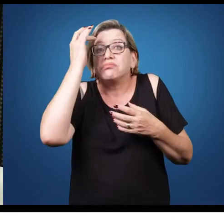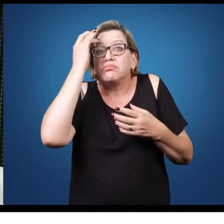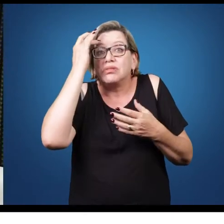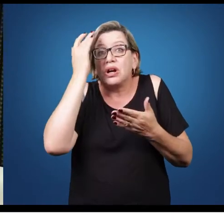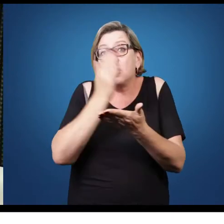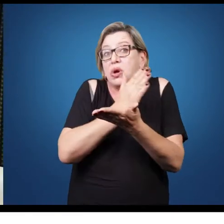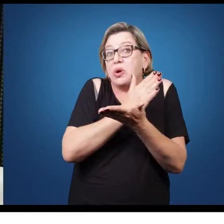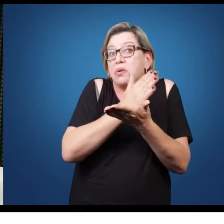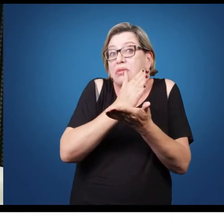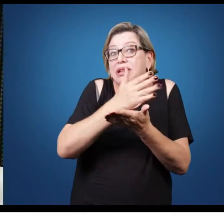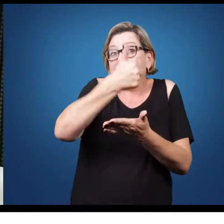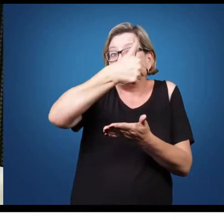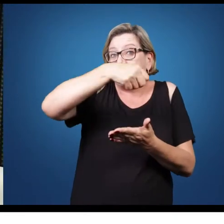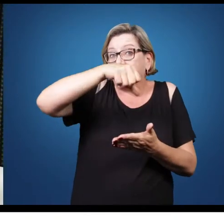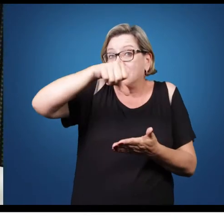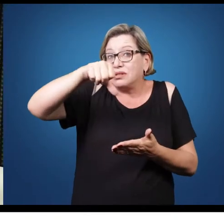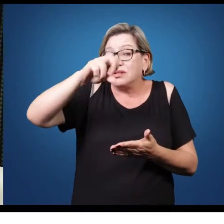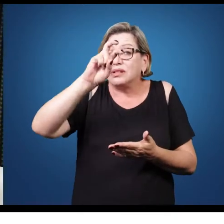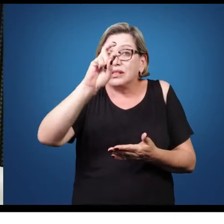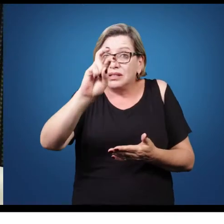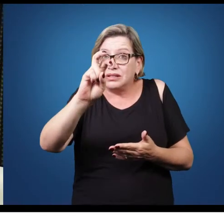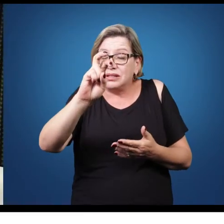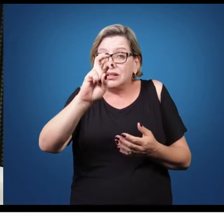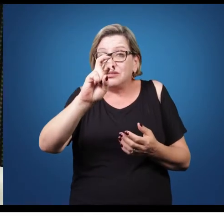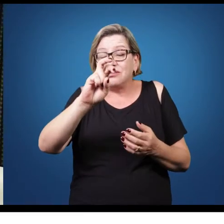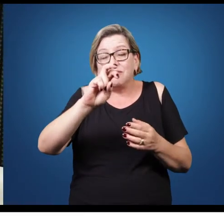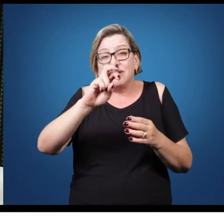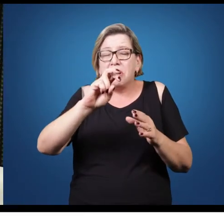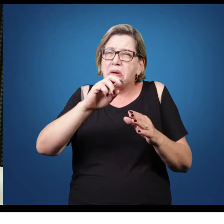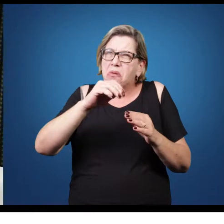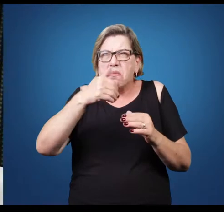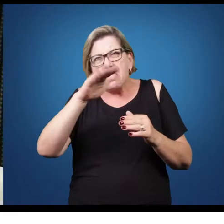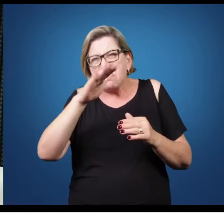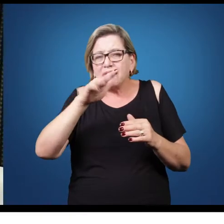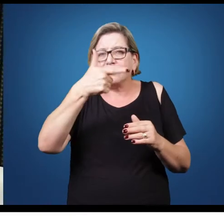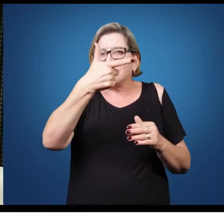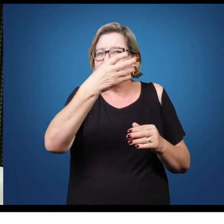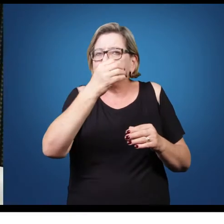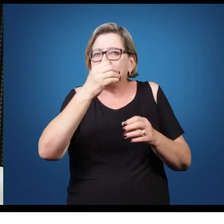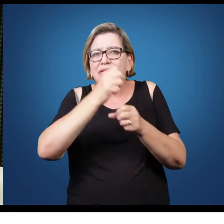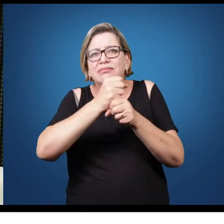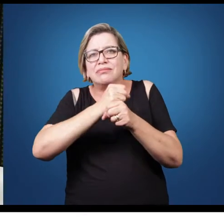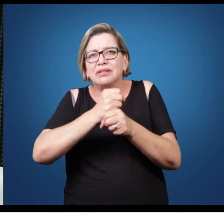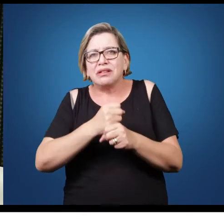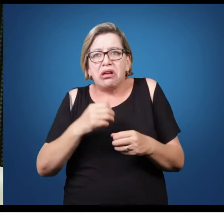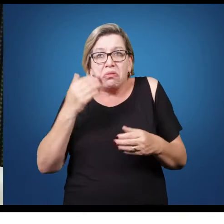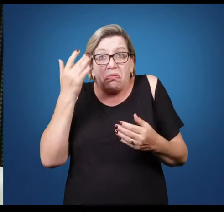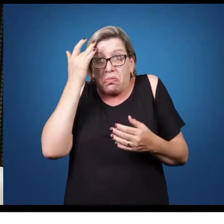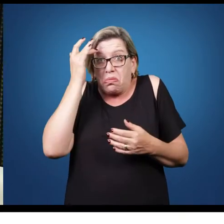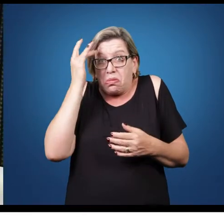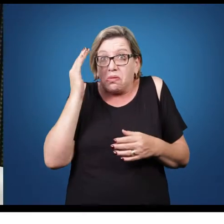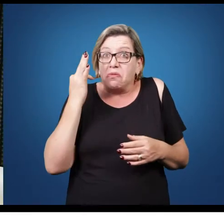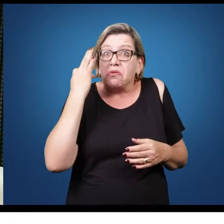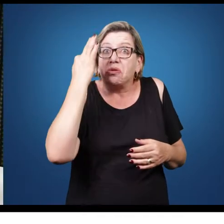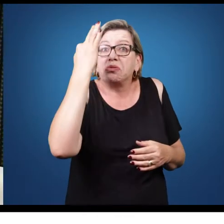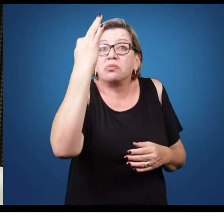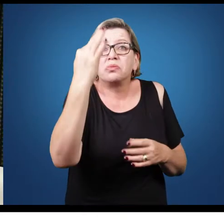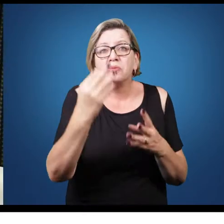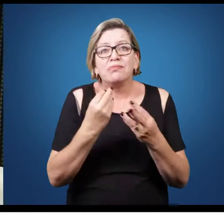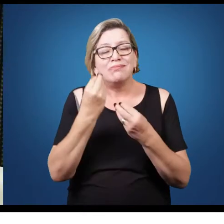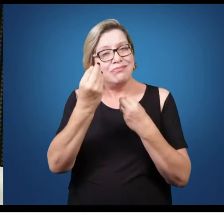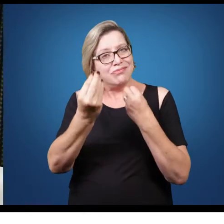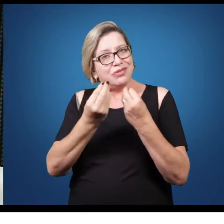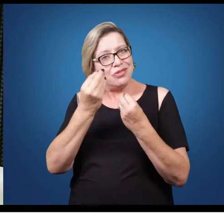que a gente teve essa mudança são um pouco mais 20 anos ea gente não sabe muito bem para onde isso vai levar relação